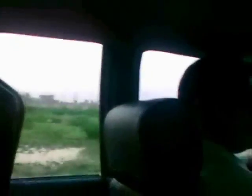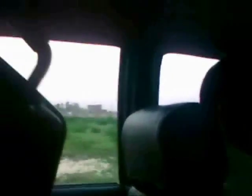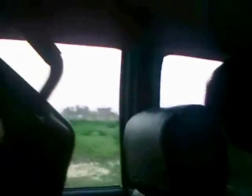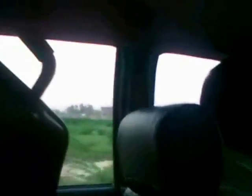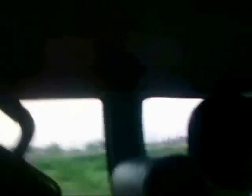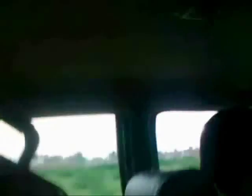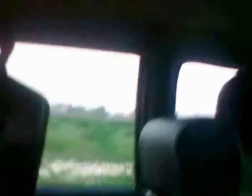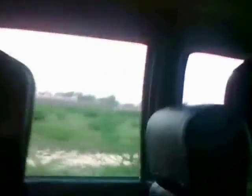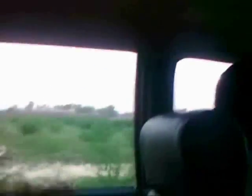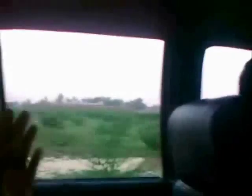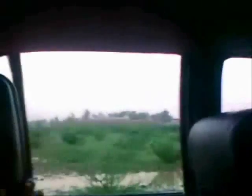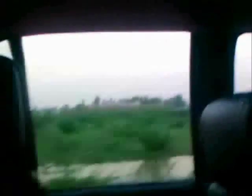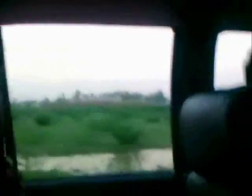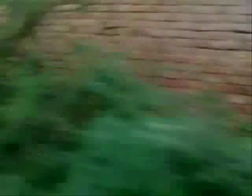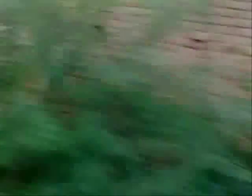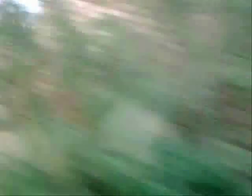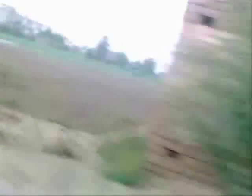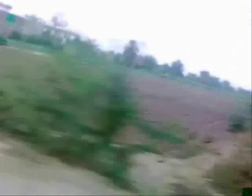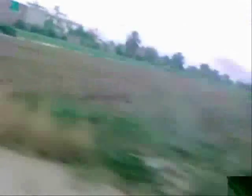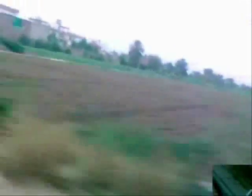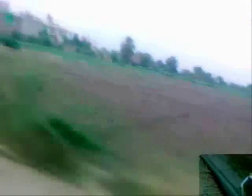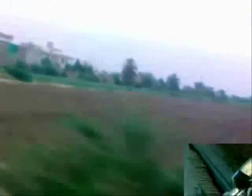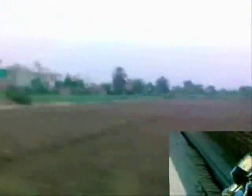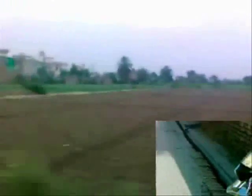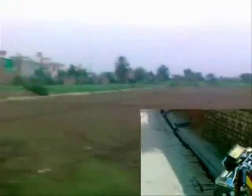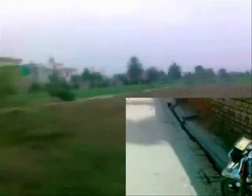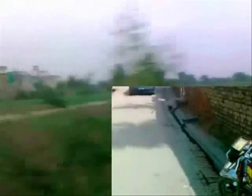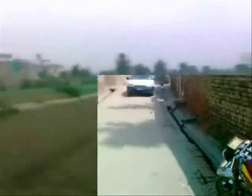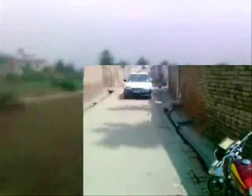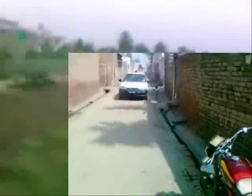चौधरी इश्फाक अहमद गुज्जर साहब जो कि गुंगे बहरे बच्चों के सदर हैं,